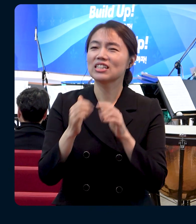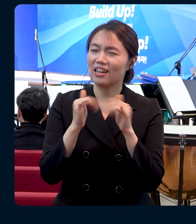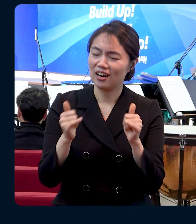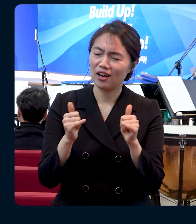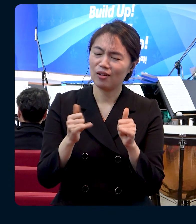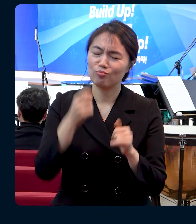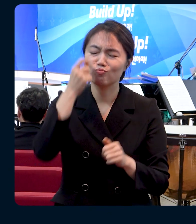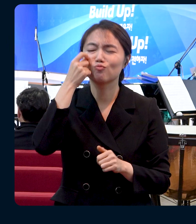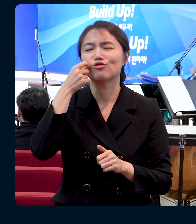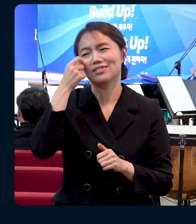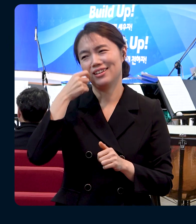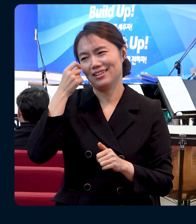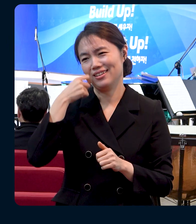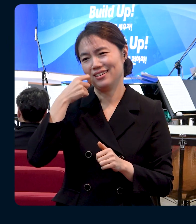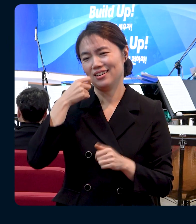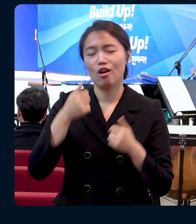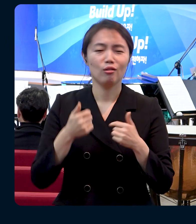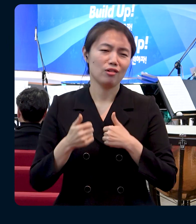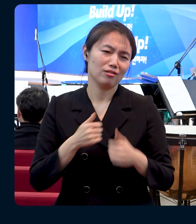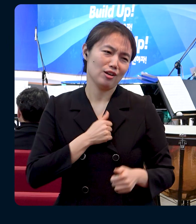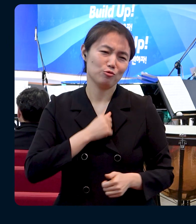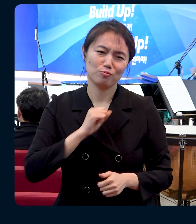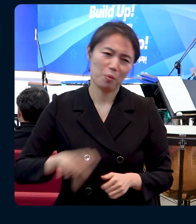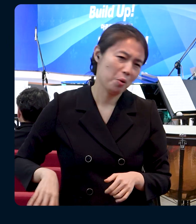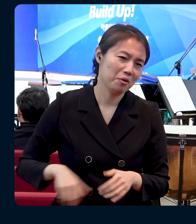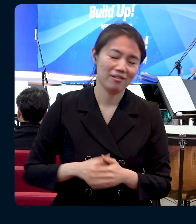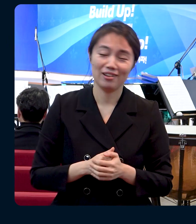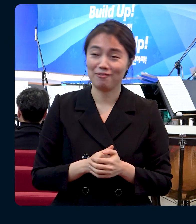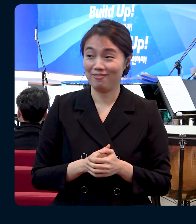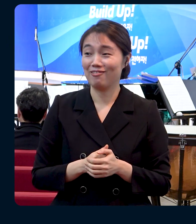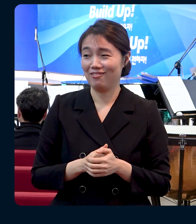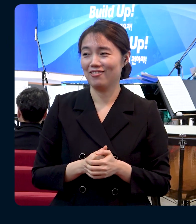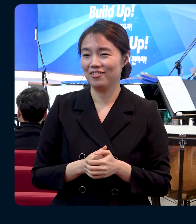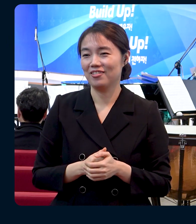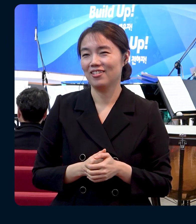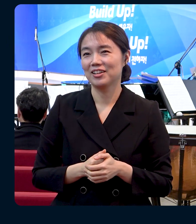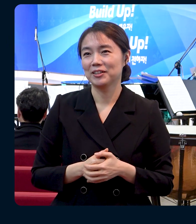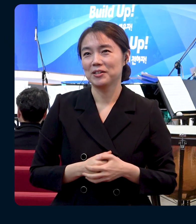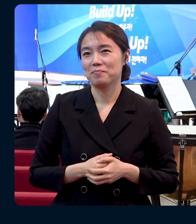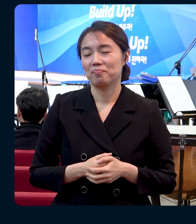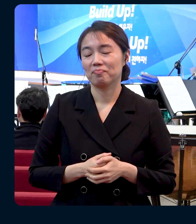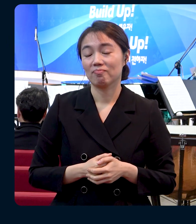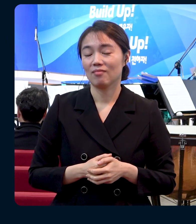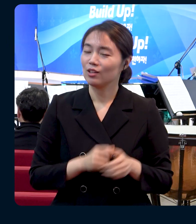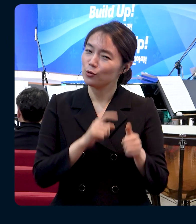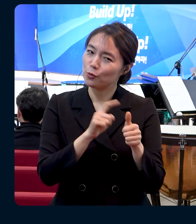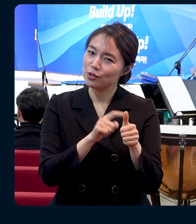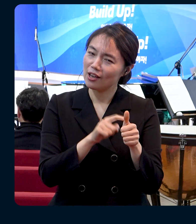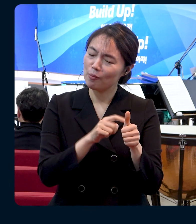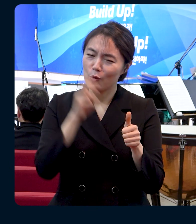것을. 혹시 요셉도 그랬나? 만일 그렇다고 한다면요,